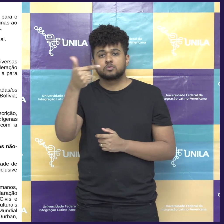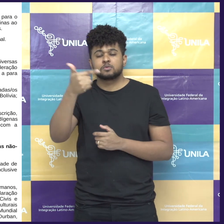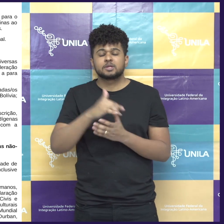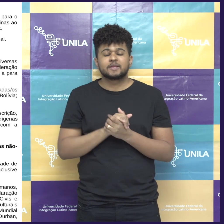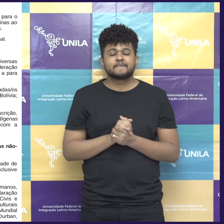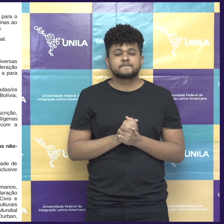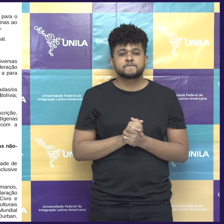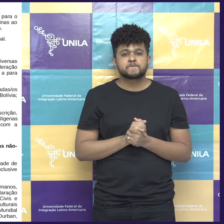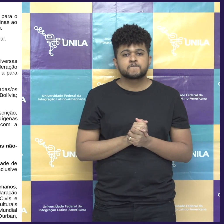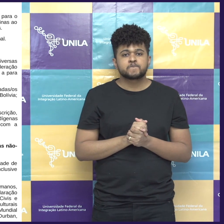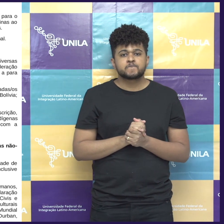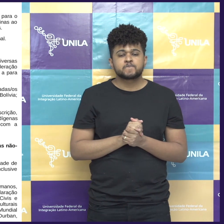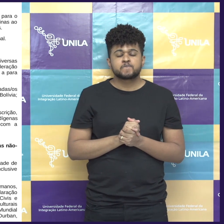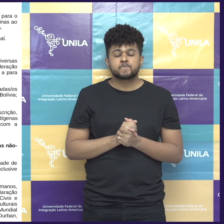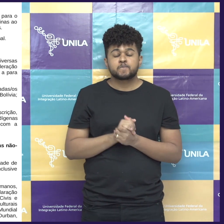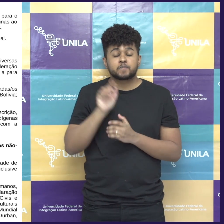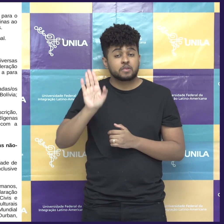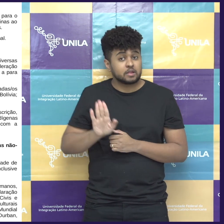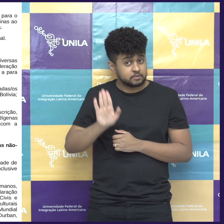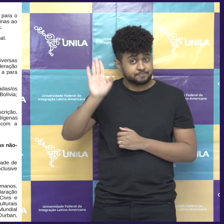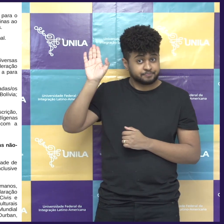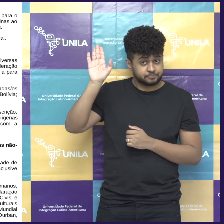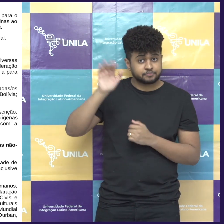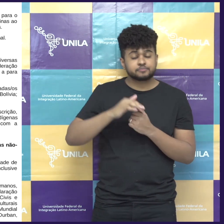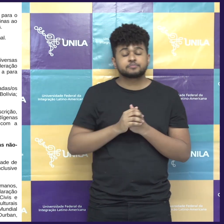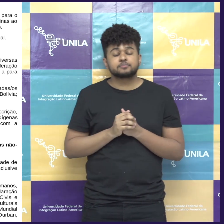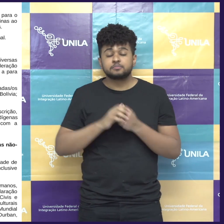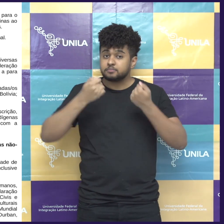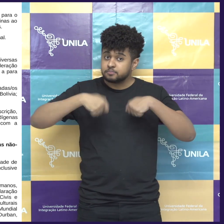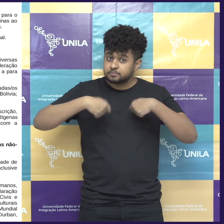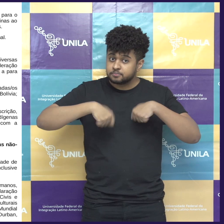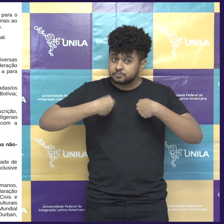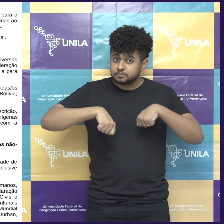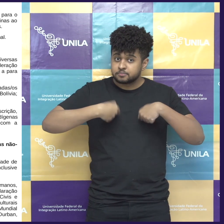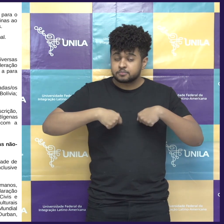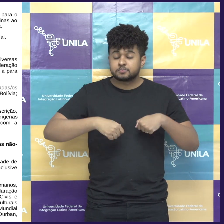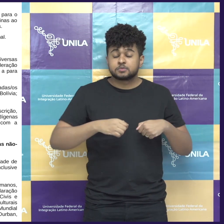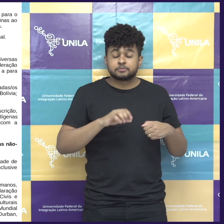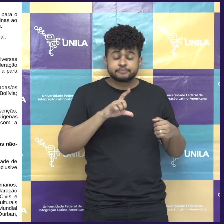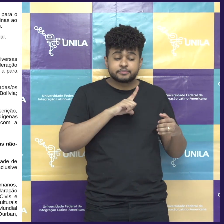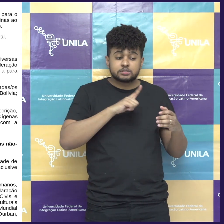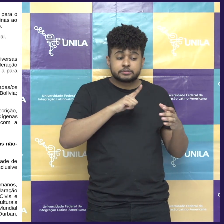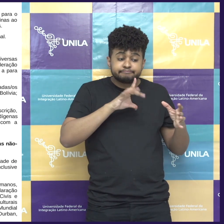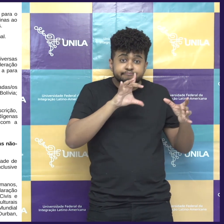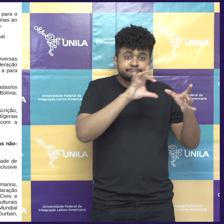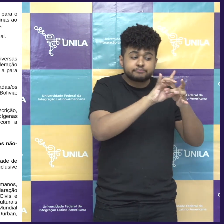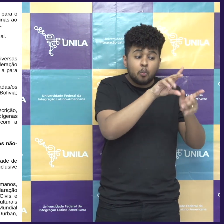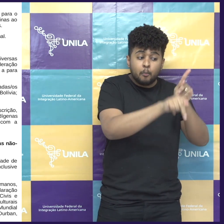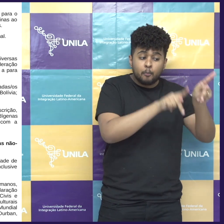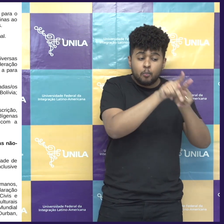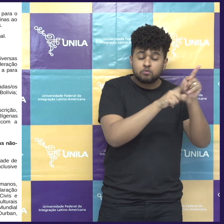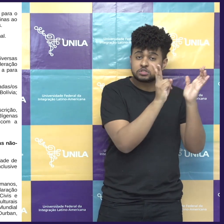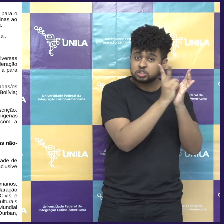3.3.2. Os candidatos deverão pertencer a povos indígenas